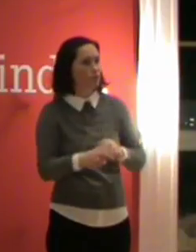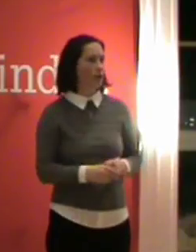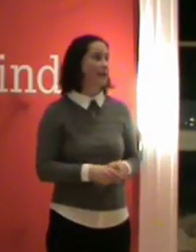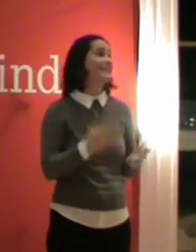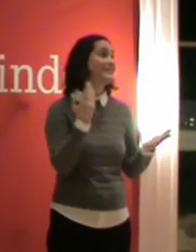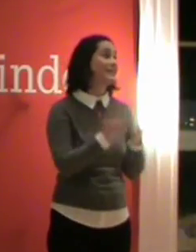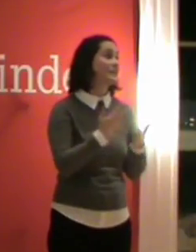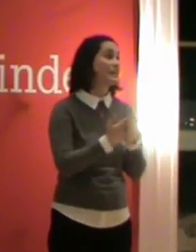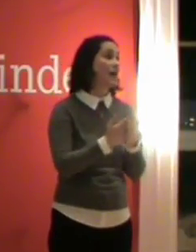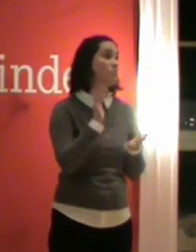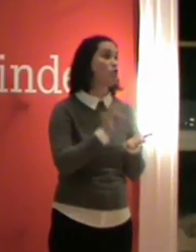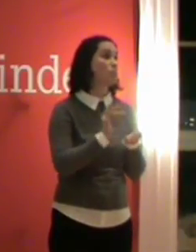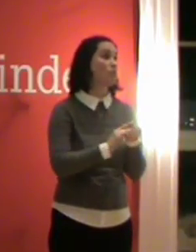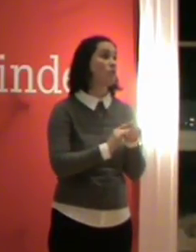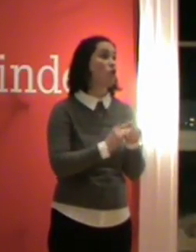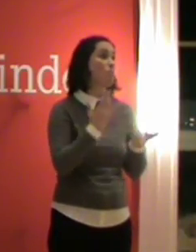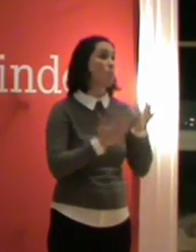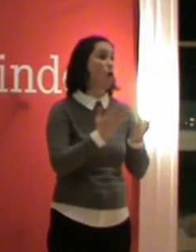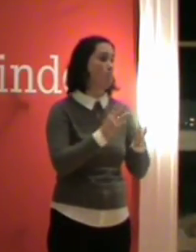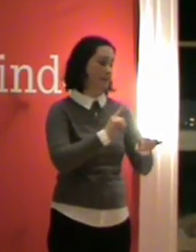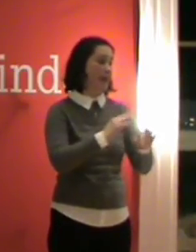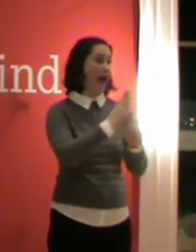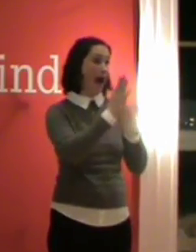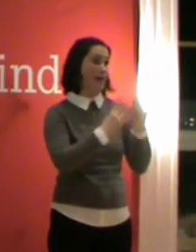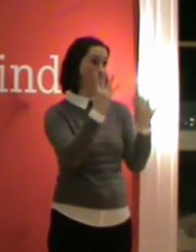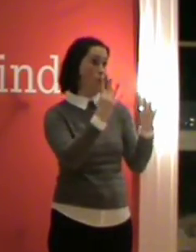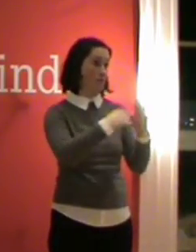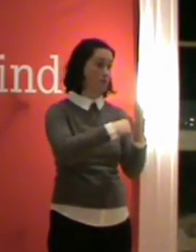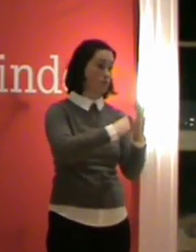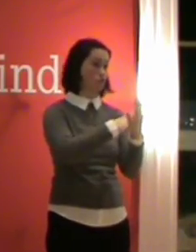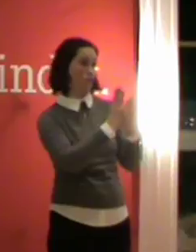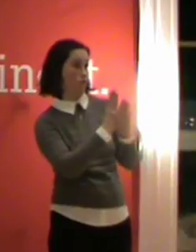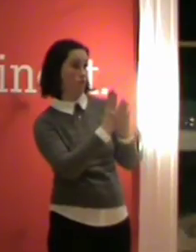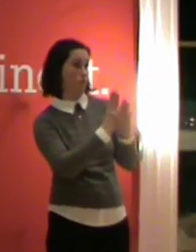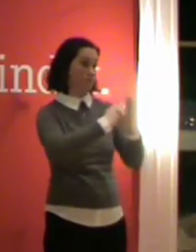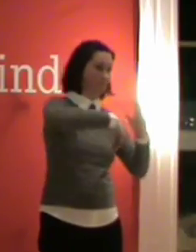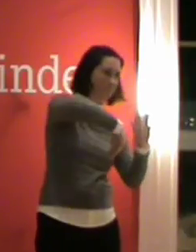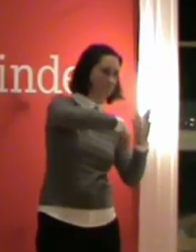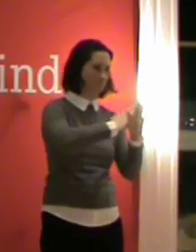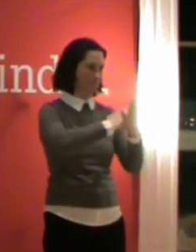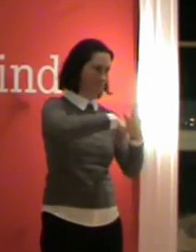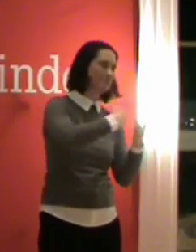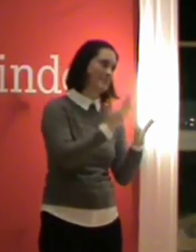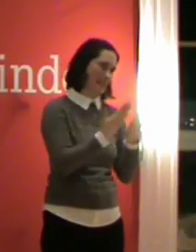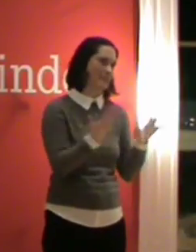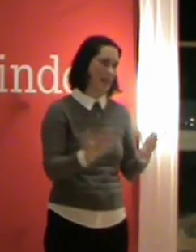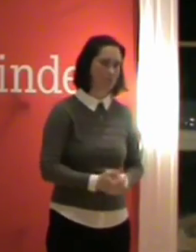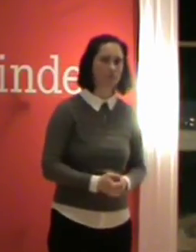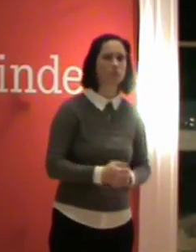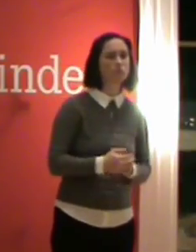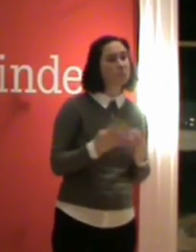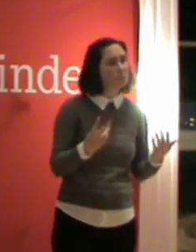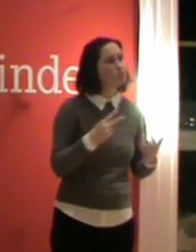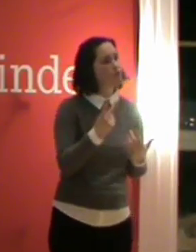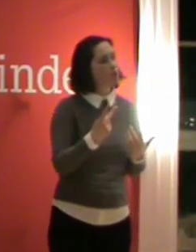richtete sich eben, ob es ein paar Minuten vor 9:30 war oder ein paar Minuten nach 9:30. Und dann habe ich beobachtet,